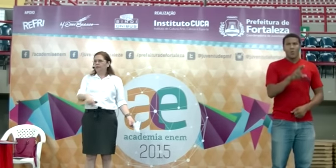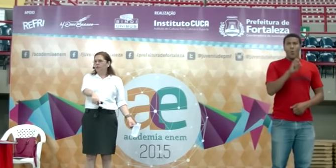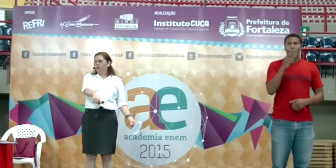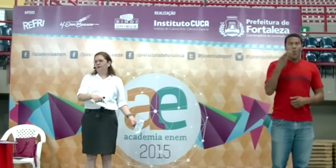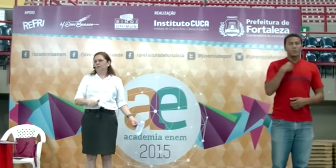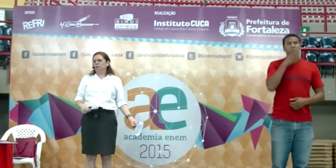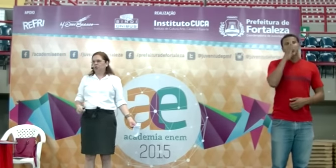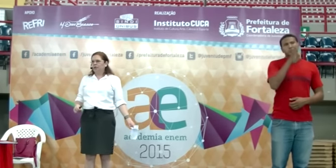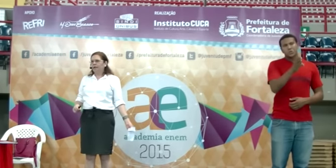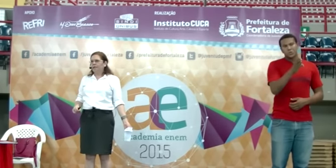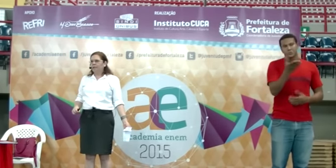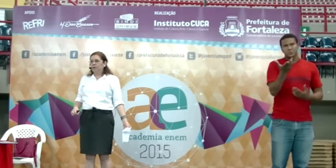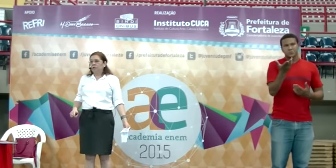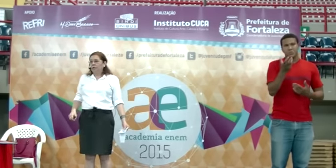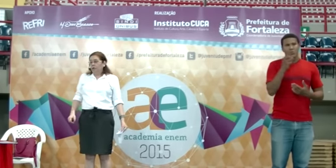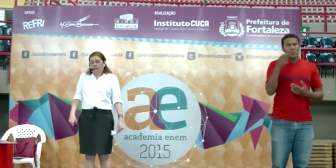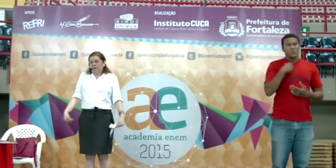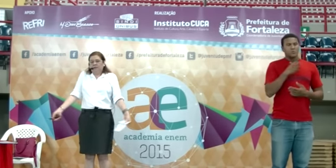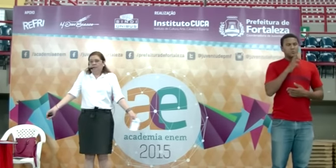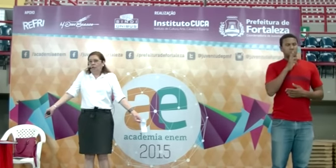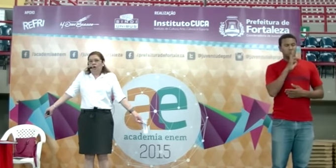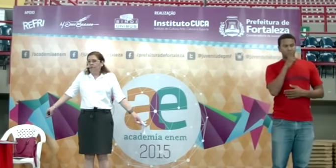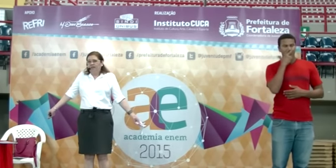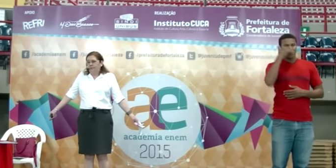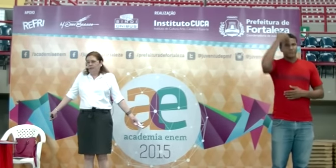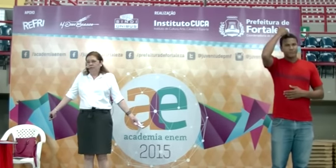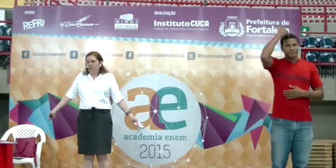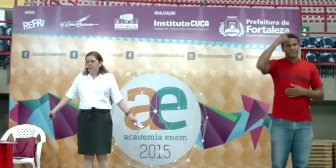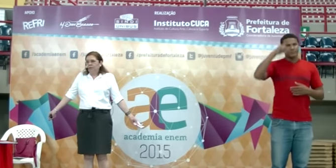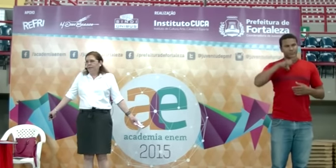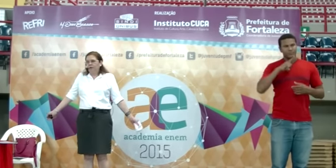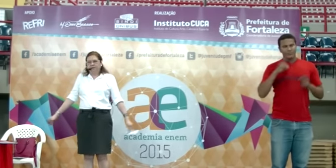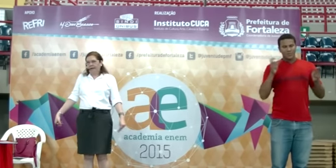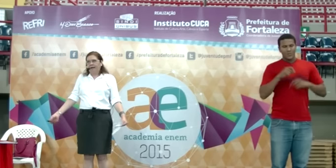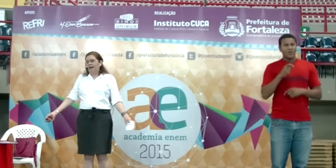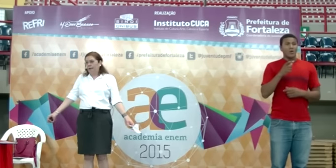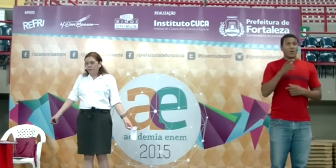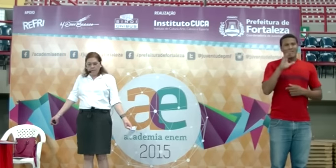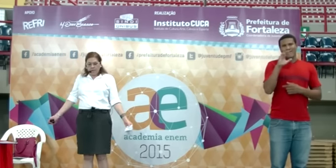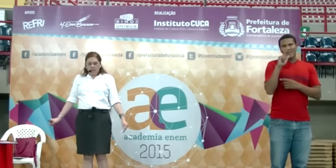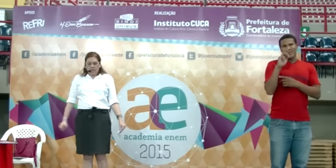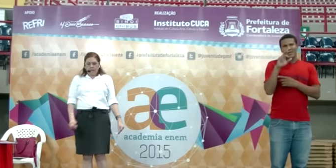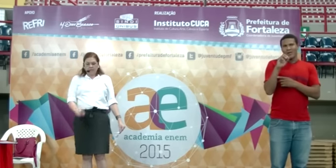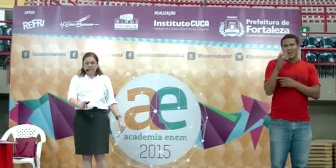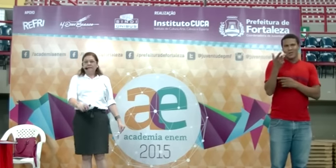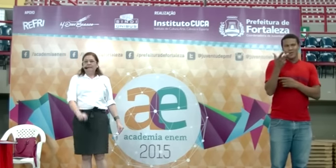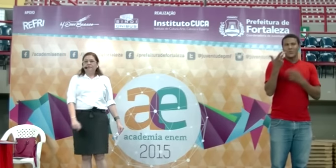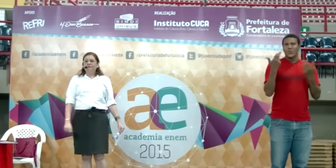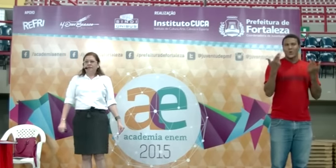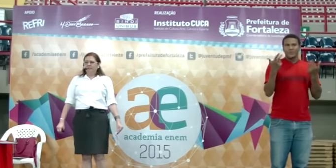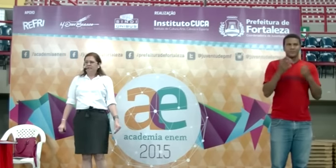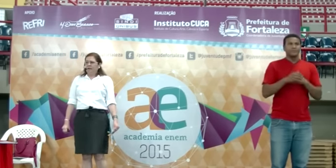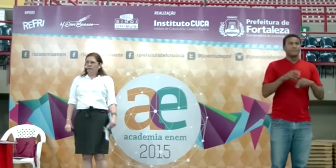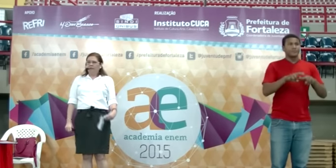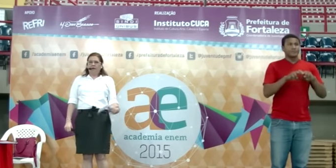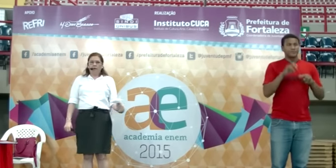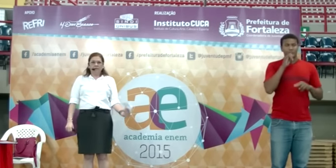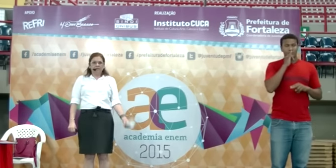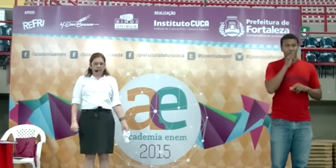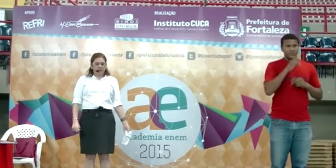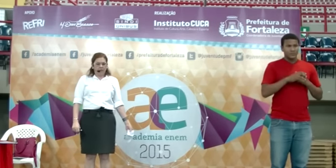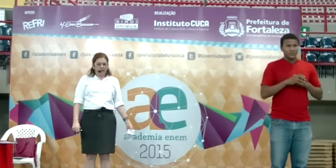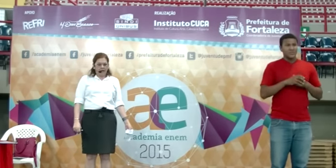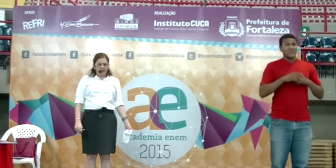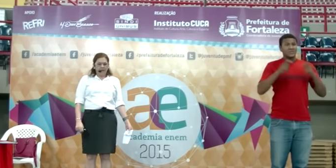ou direta, como eu respondi diretamente, eu comecei dizendo obviamente, mesma coisa é claro. Pode ser definição,